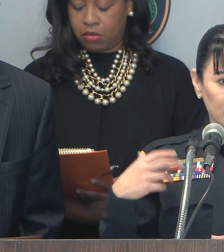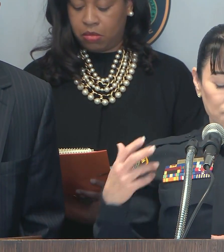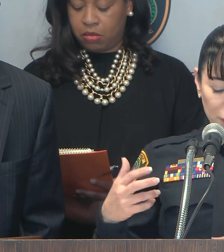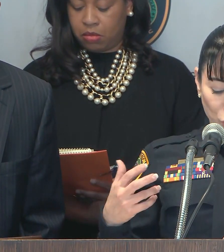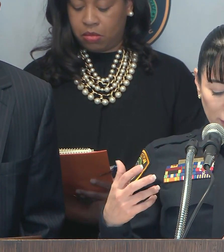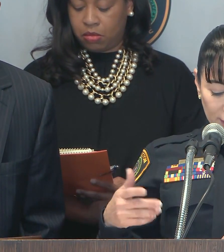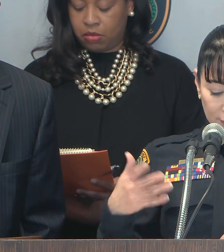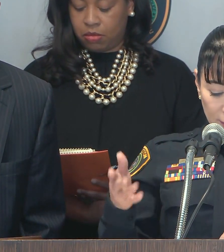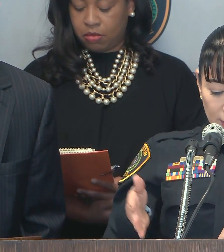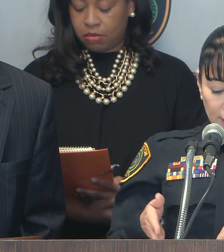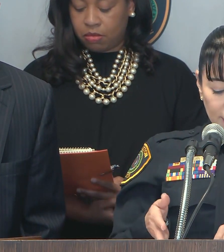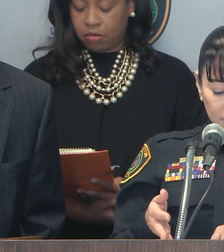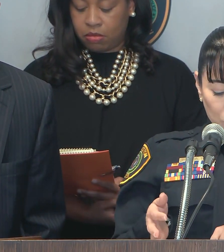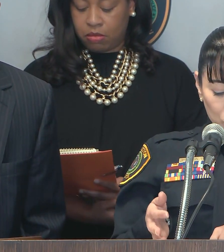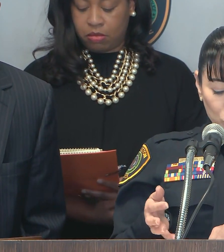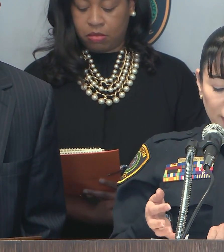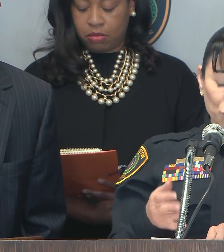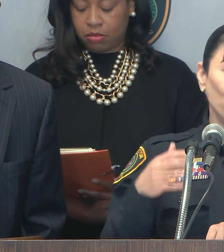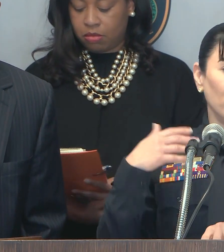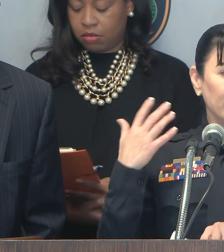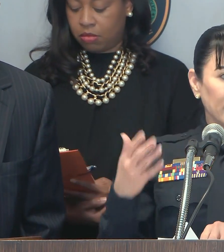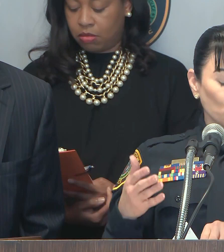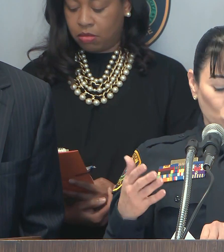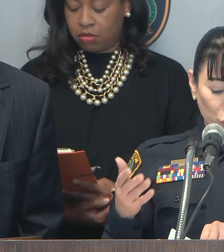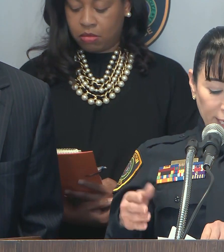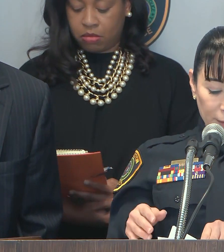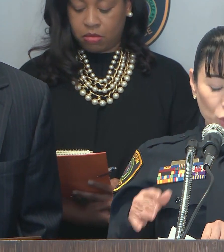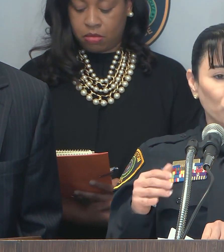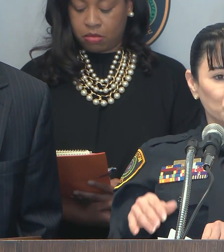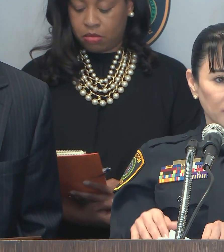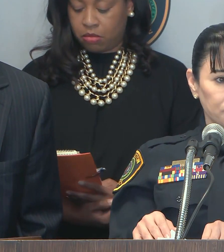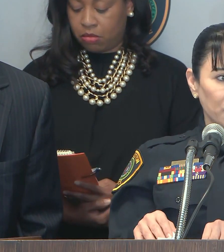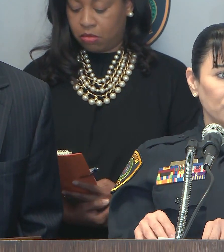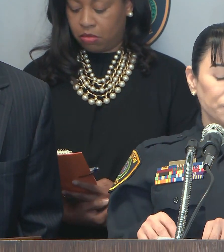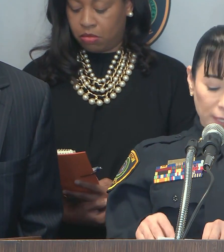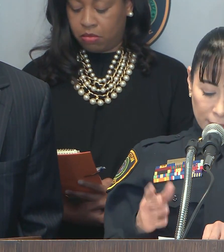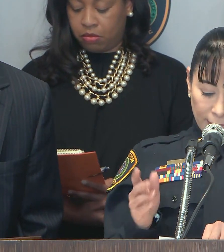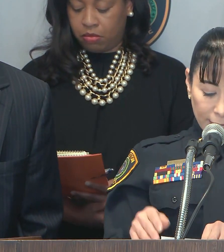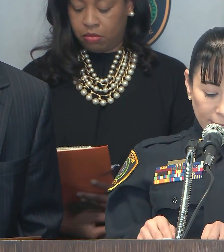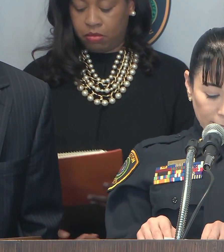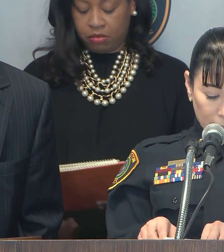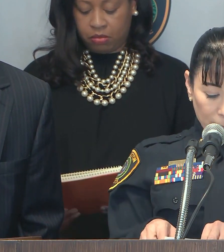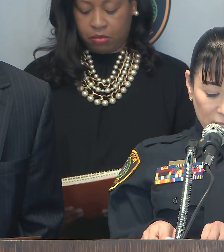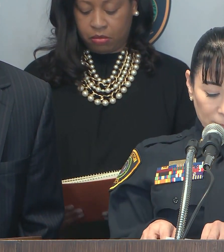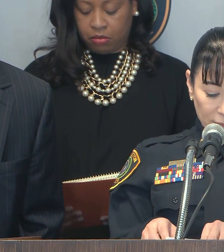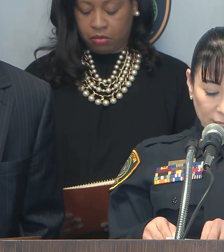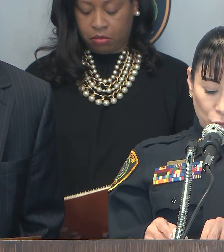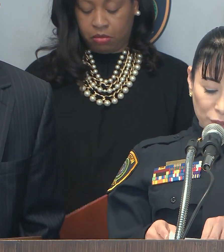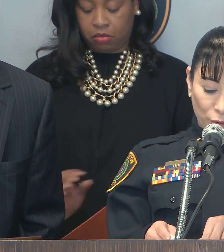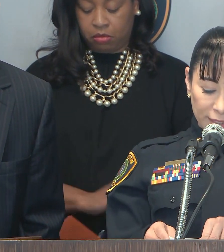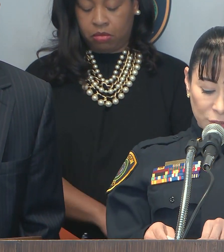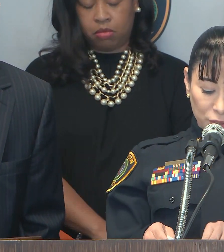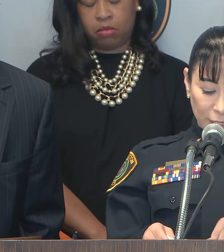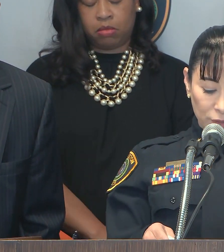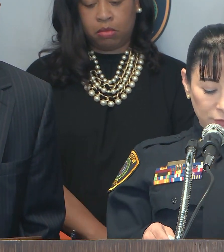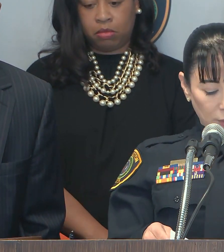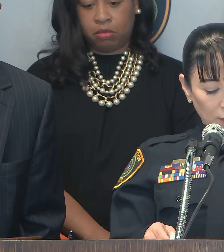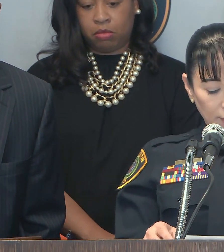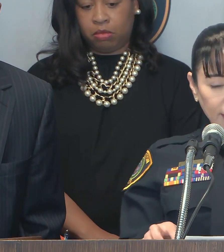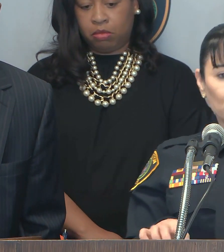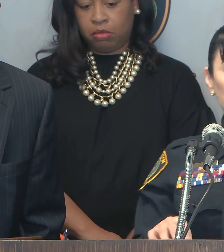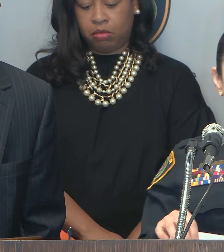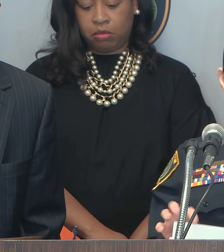las áreas más violentas y estamos buscando tecnología como el ShotSpotter, que rápidamente cuando hay